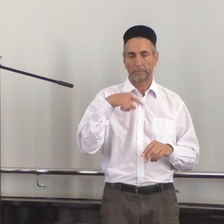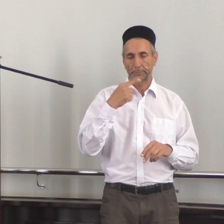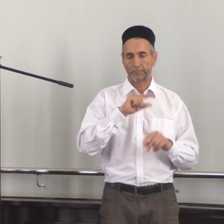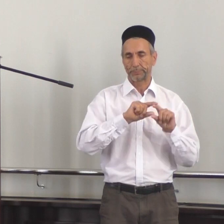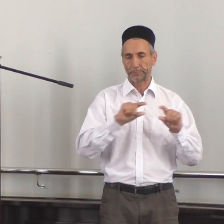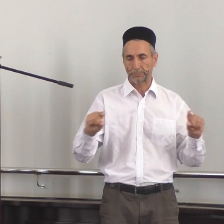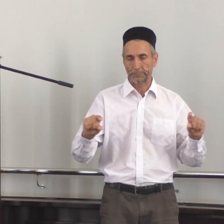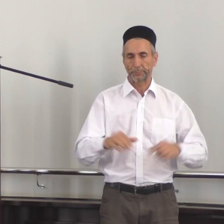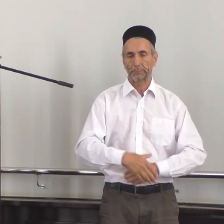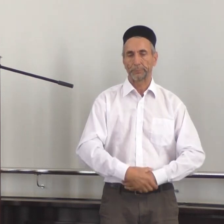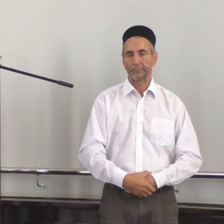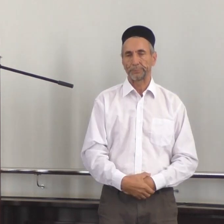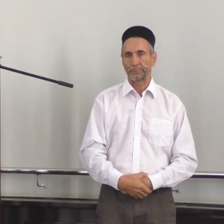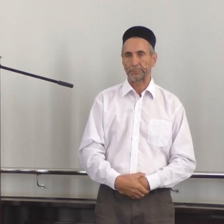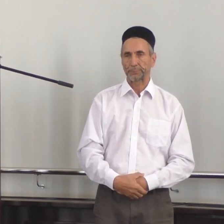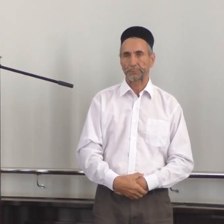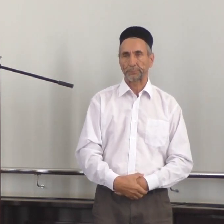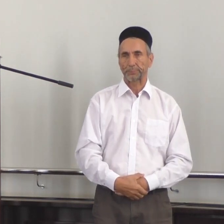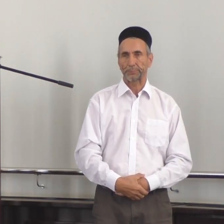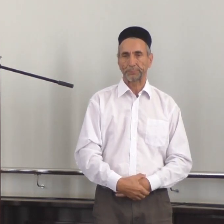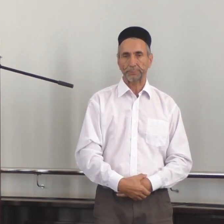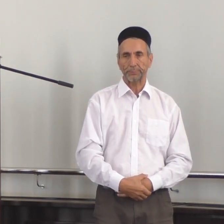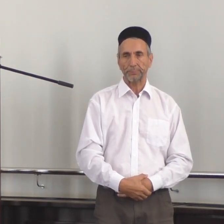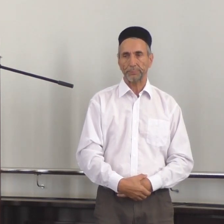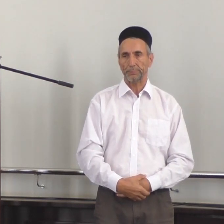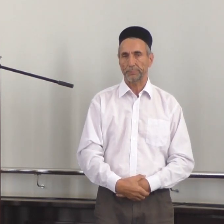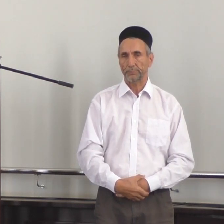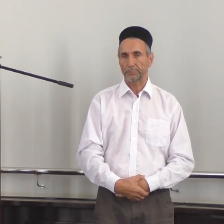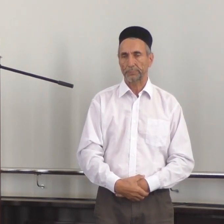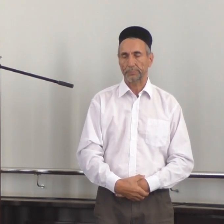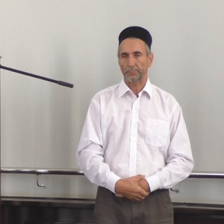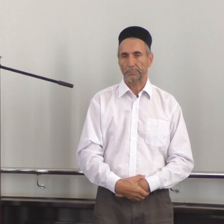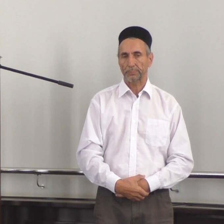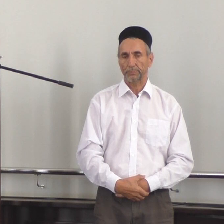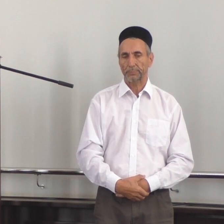хаята лиябллуукум айюкум ахсану амала, ва хувал азизул гафур."